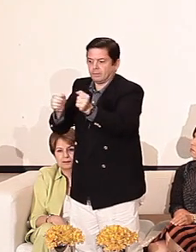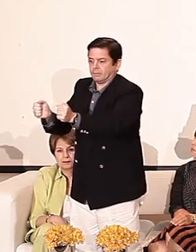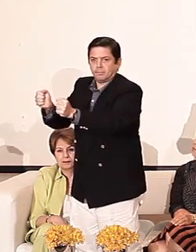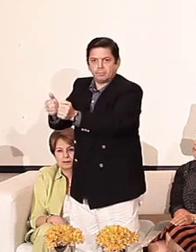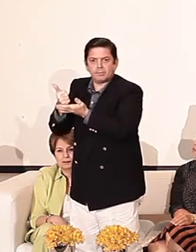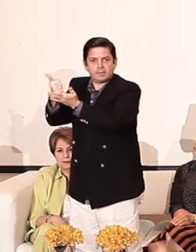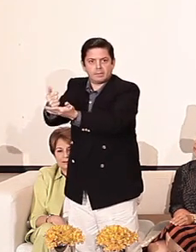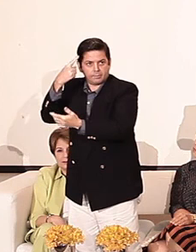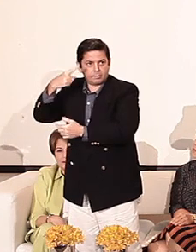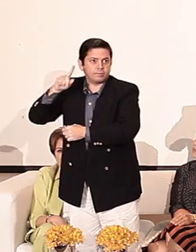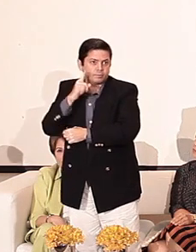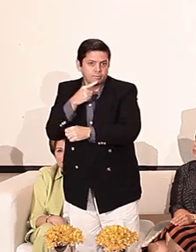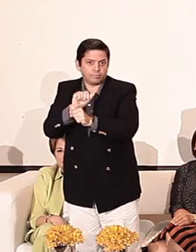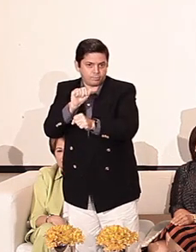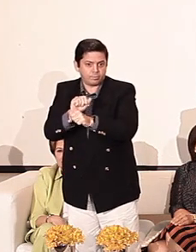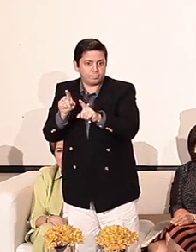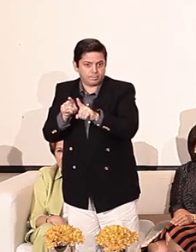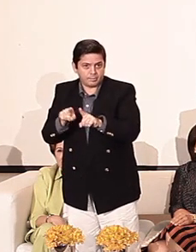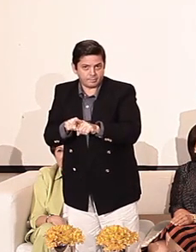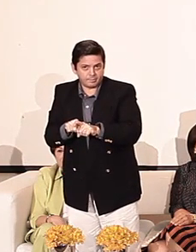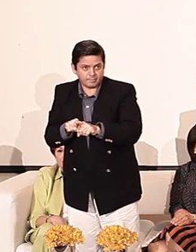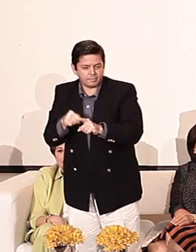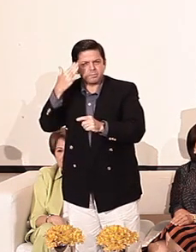puedan entrar a laborar en cualquier institución